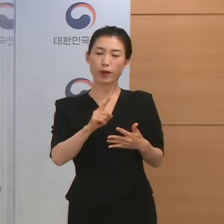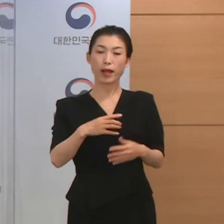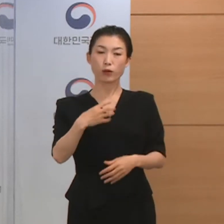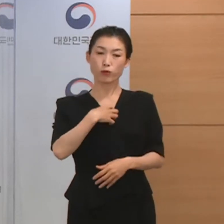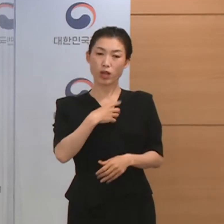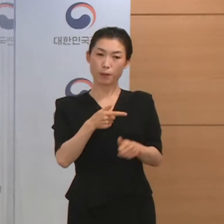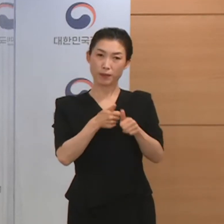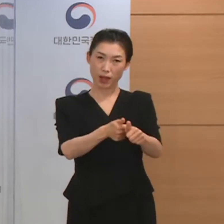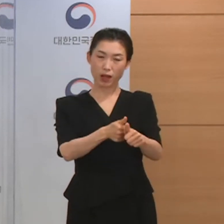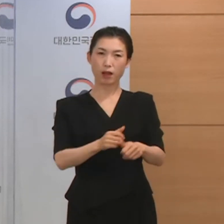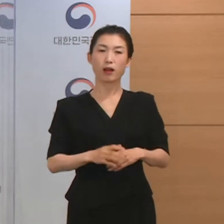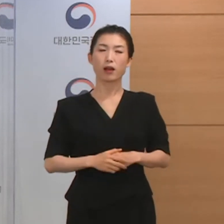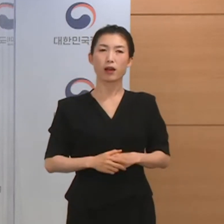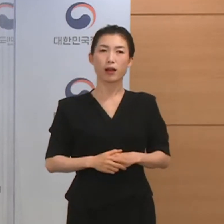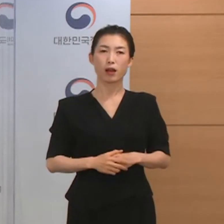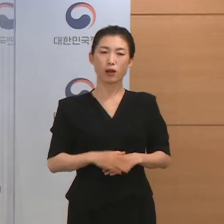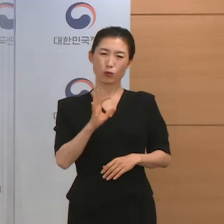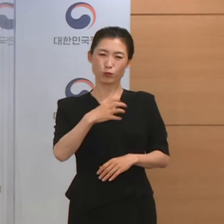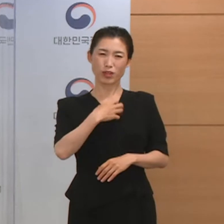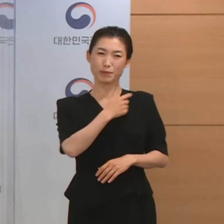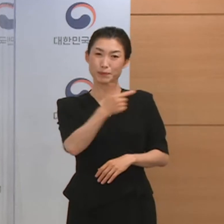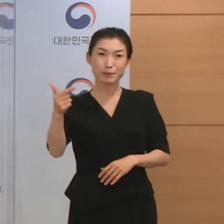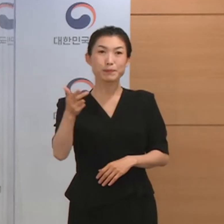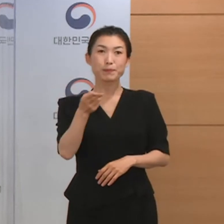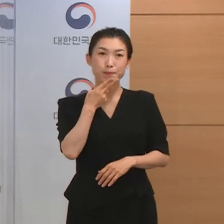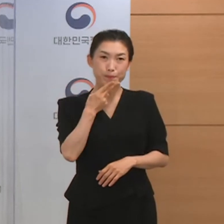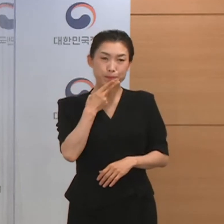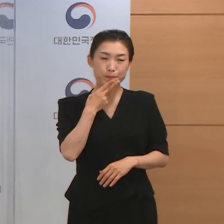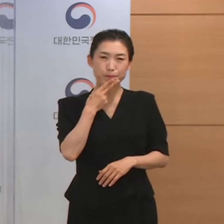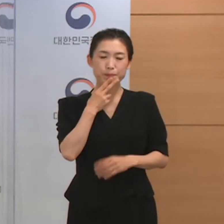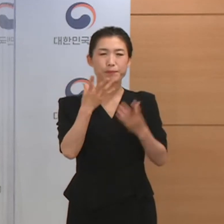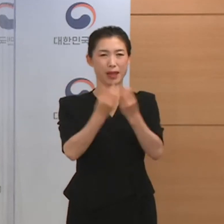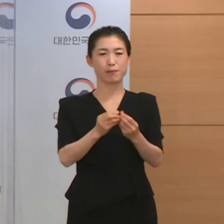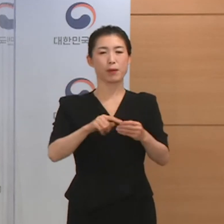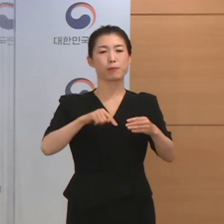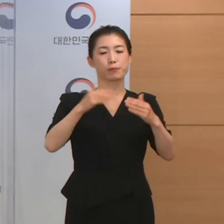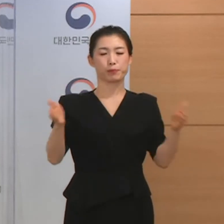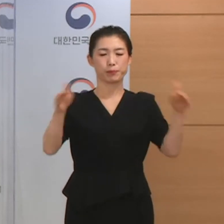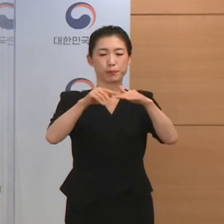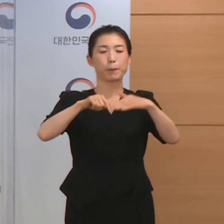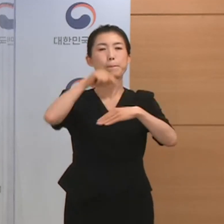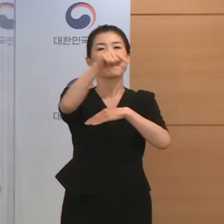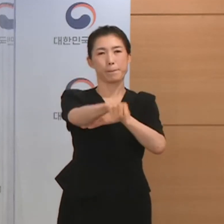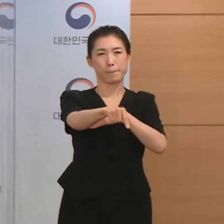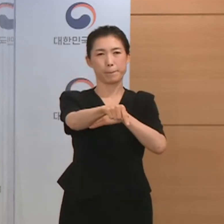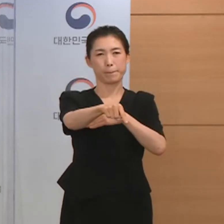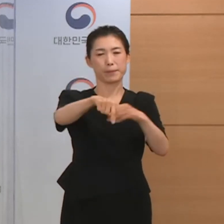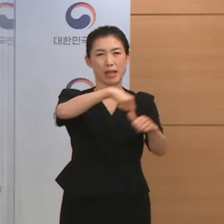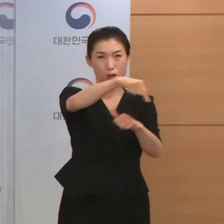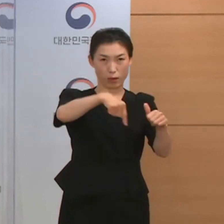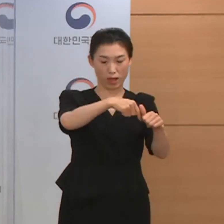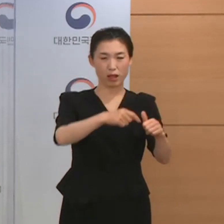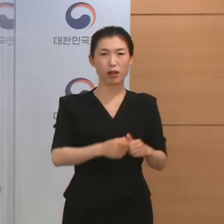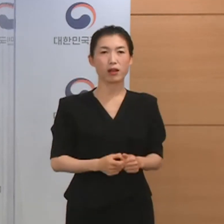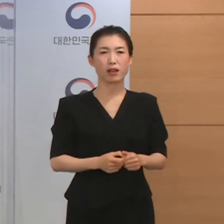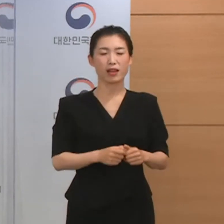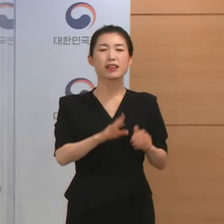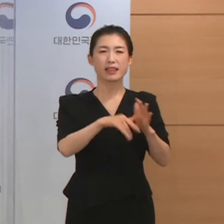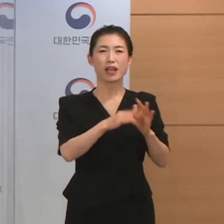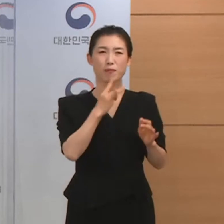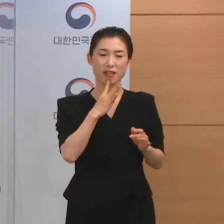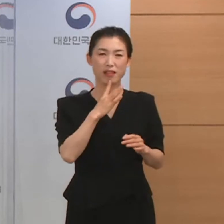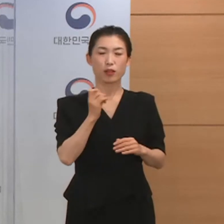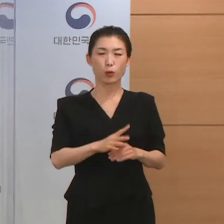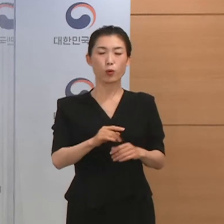위험도가 충분히 낮다고 판단되는 야외 활동 그리고 이미 3월 15일부터 완화되어